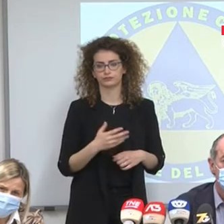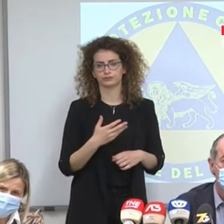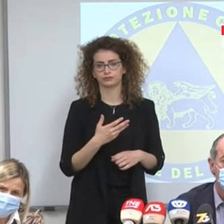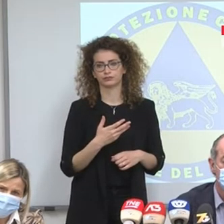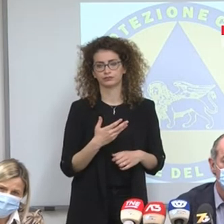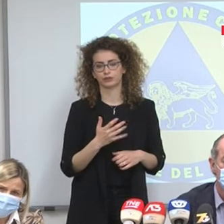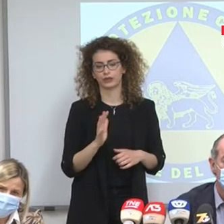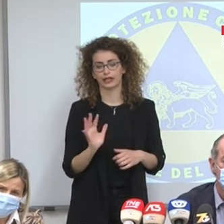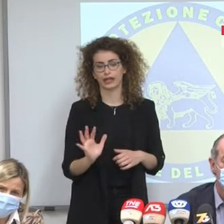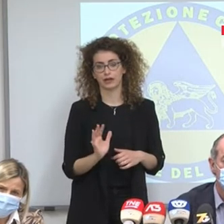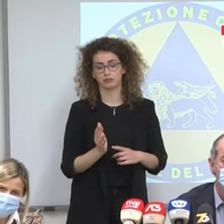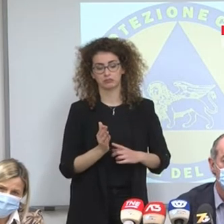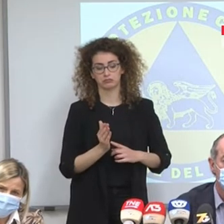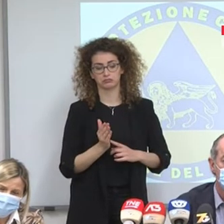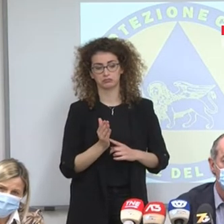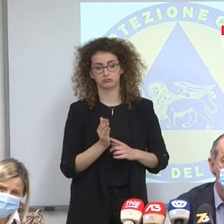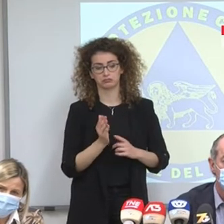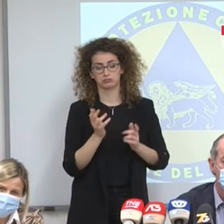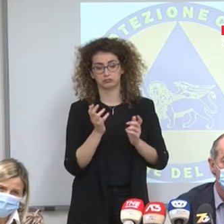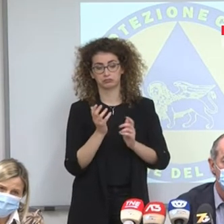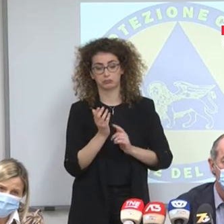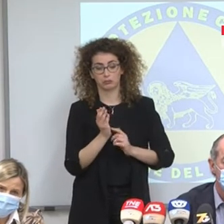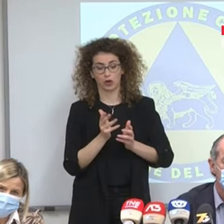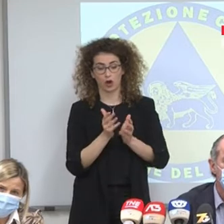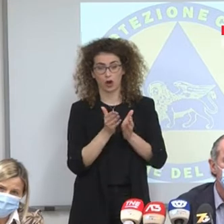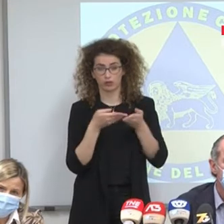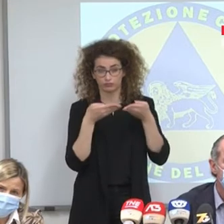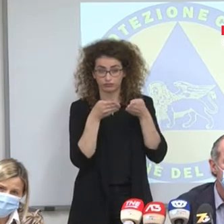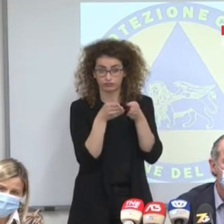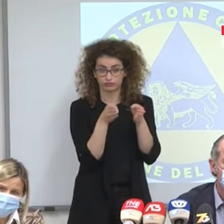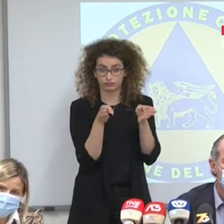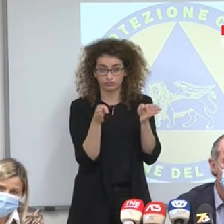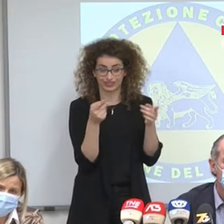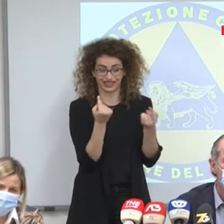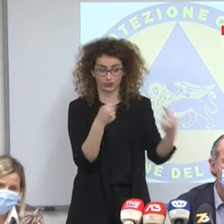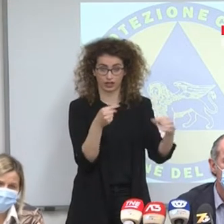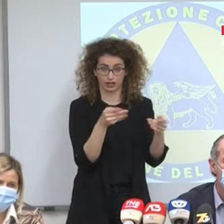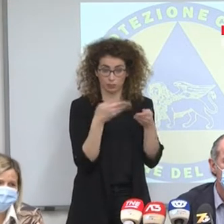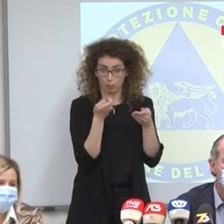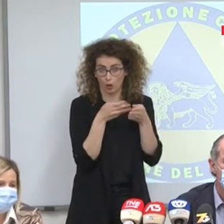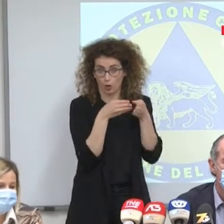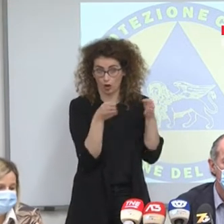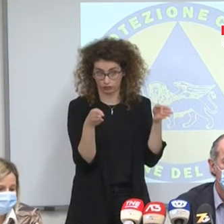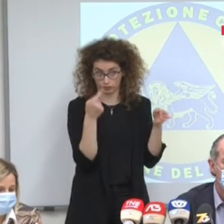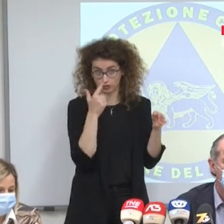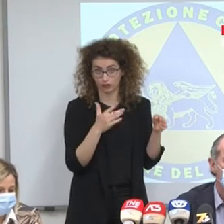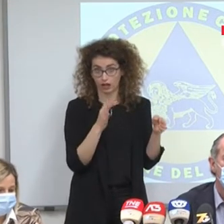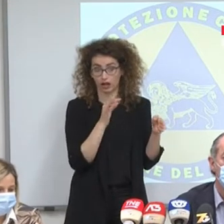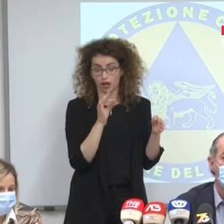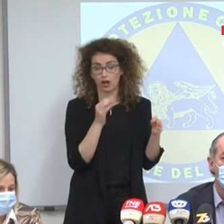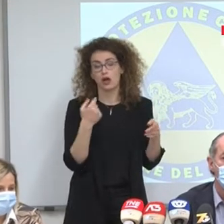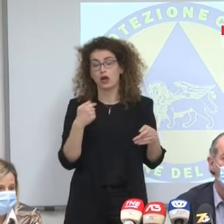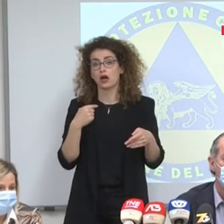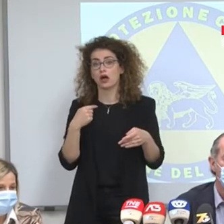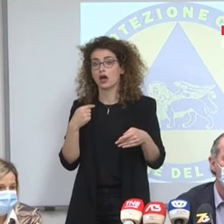dimostrato una certa apertura negli ultimi sviluppi di tutto questo dibattito. A voi risulta, c'è la possibilità di... No, io